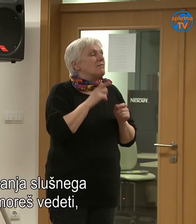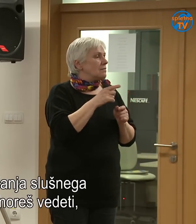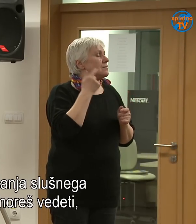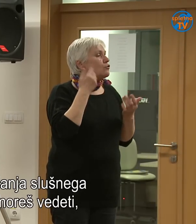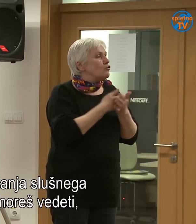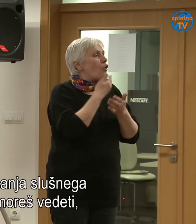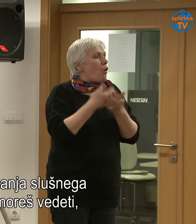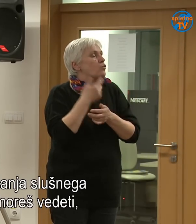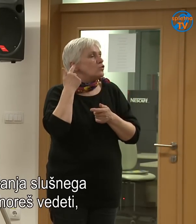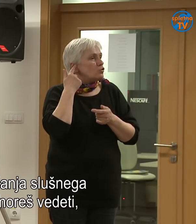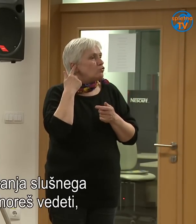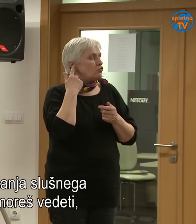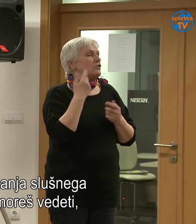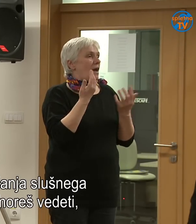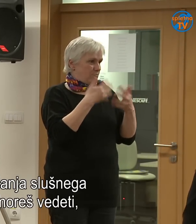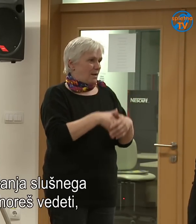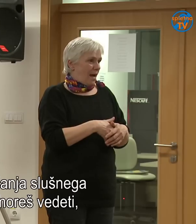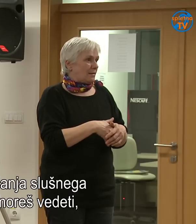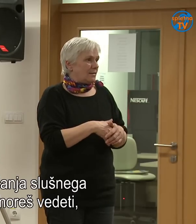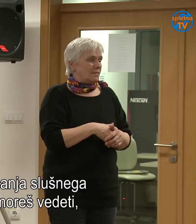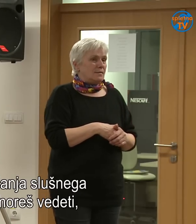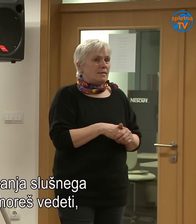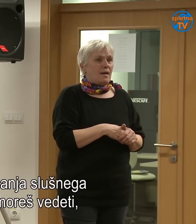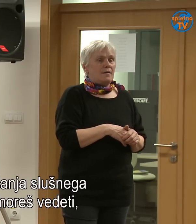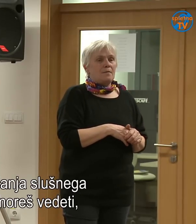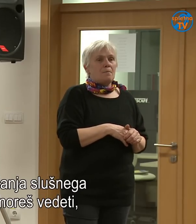ne moreš v bistvu